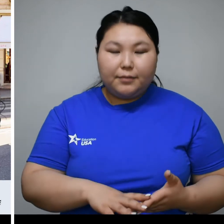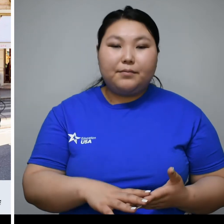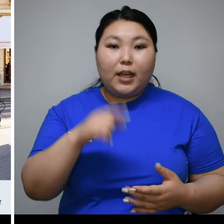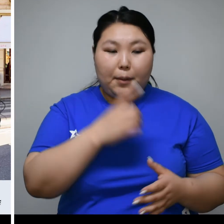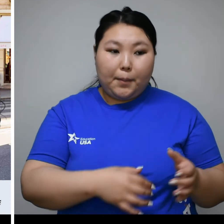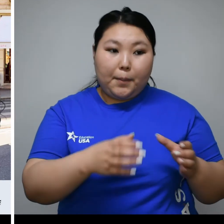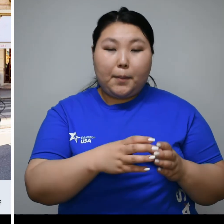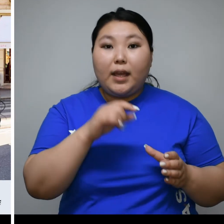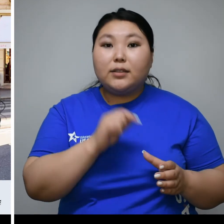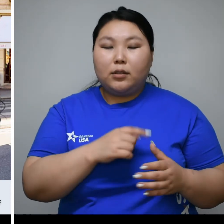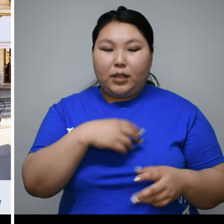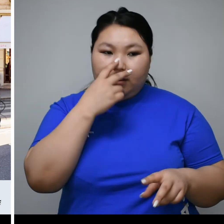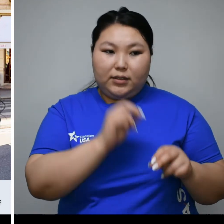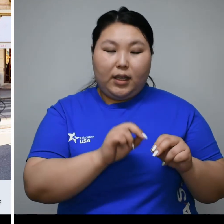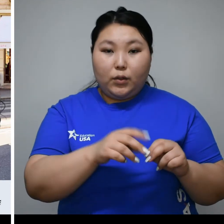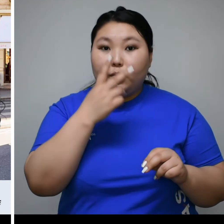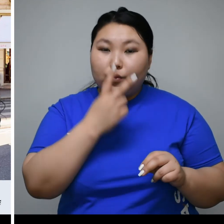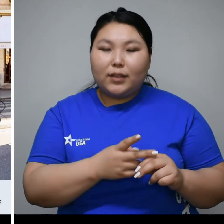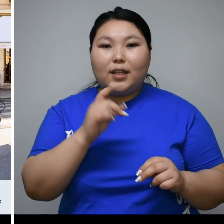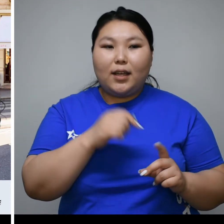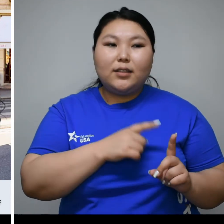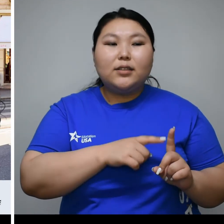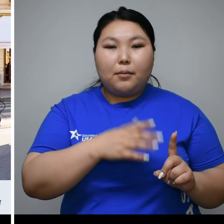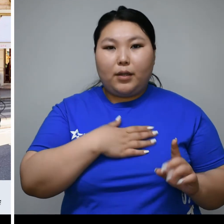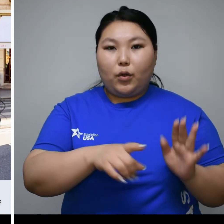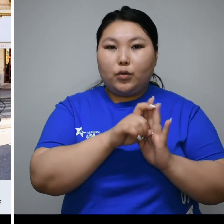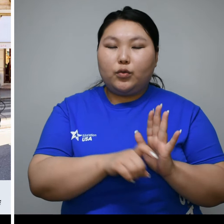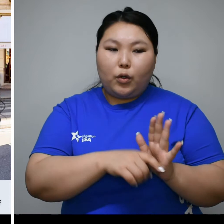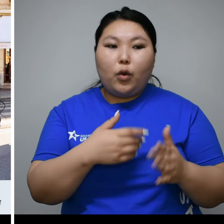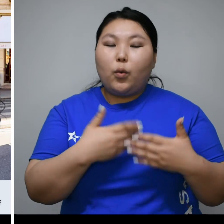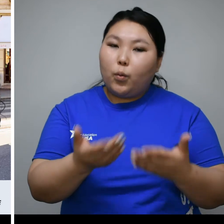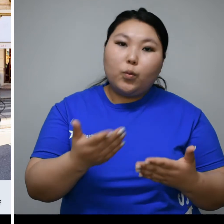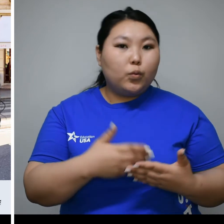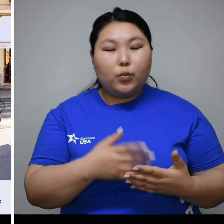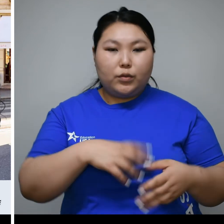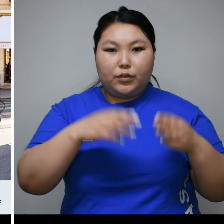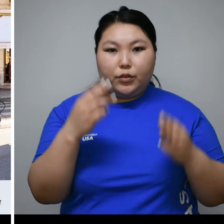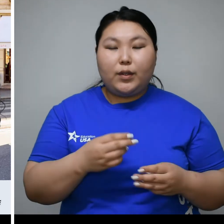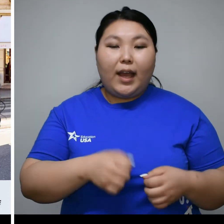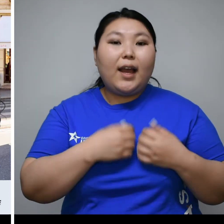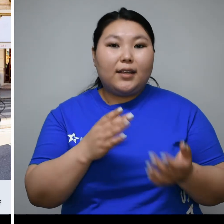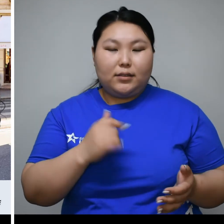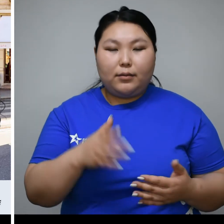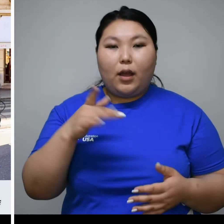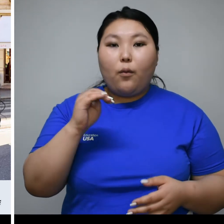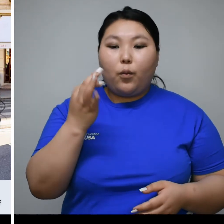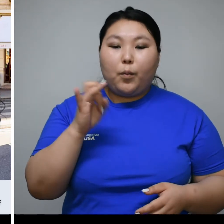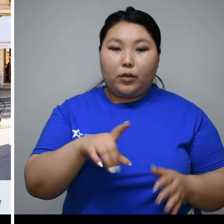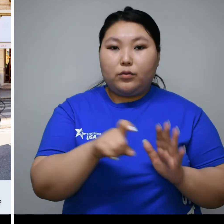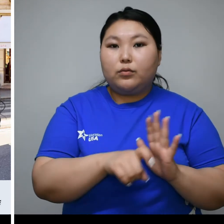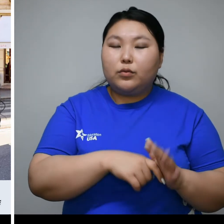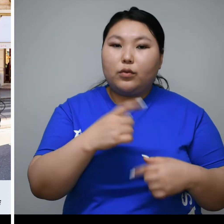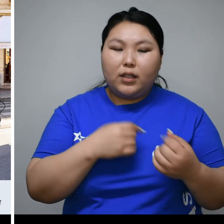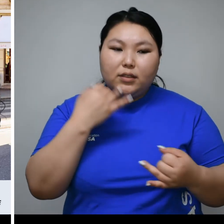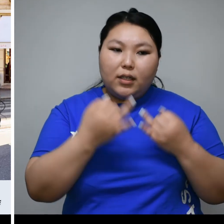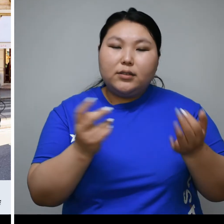лээ. Тэгээд тэр багийнхан бас яг шалгаж үзээд за энэ хүн яг манай хөтөлбөр тэнцэхгүй үгүй юу гэдэг шийдвэрүүдийг гаргадаг. Fulbright-ийн тухайд